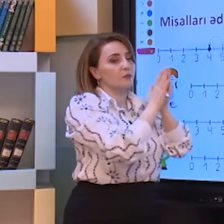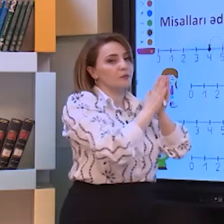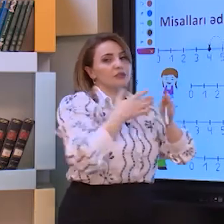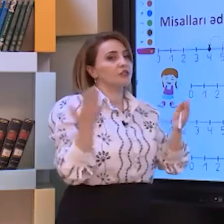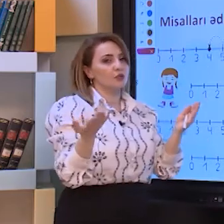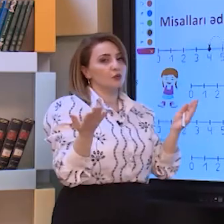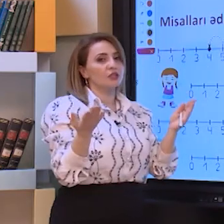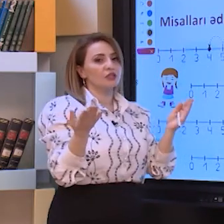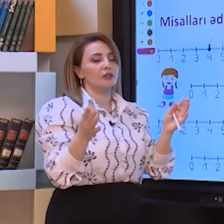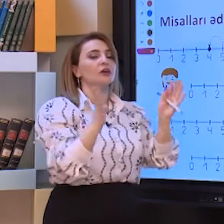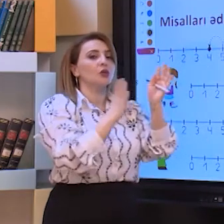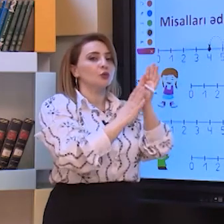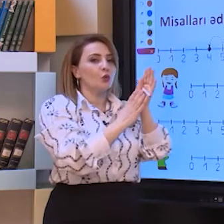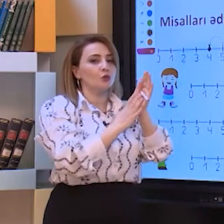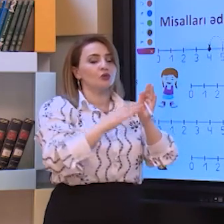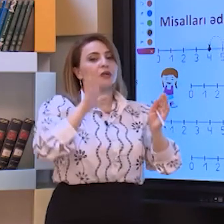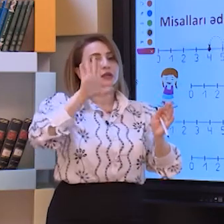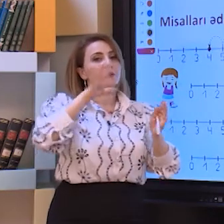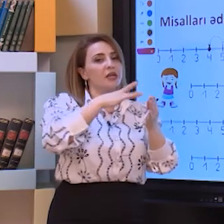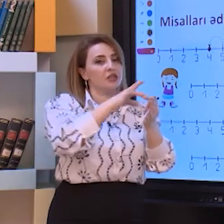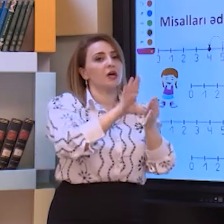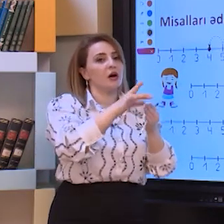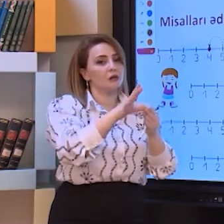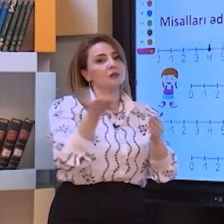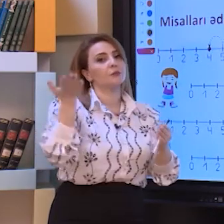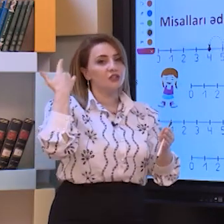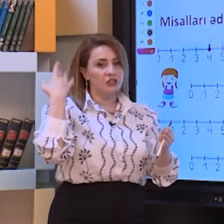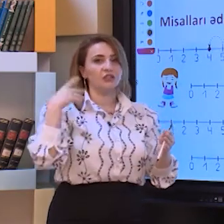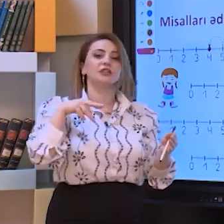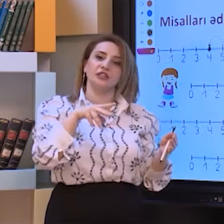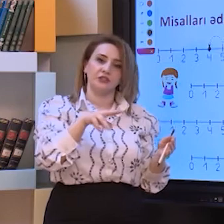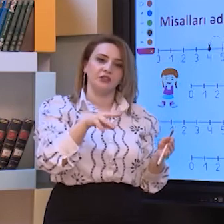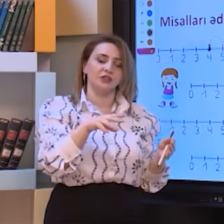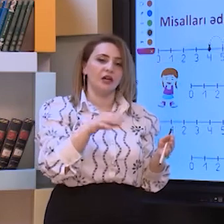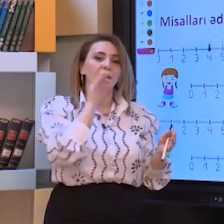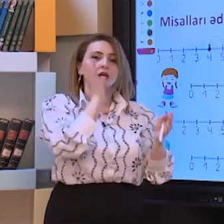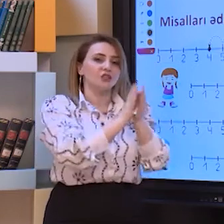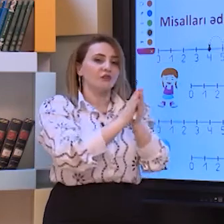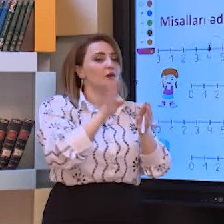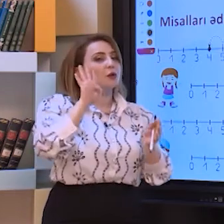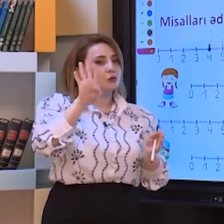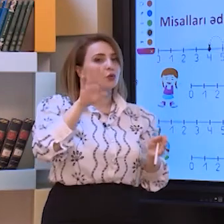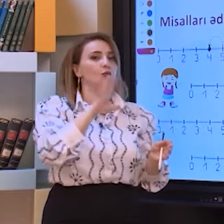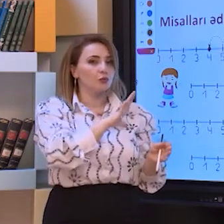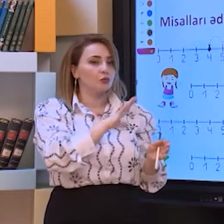Cavabımız neçə olacaq? 9-dan 5 addım geri getdikdə cavab 4 olur.